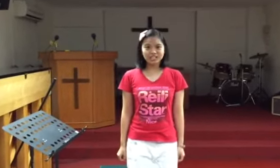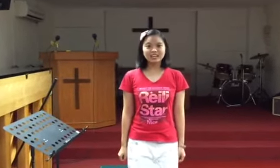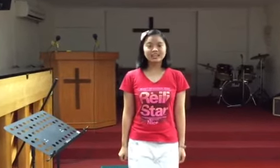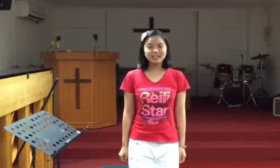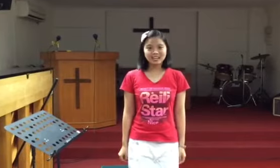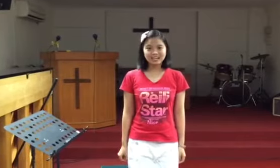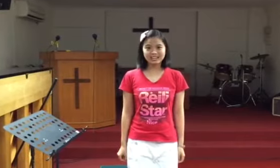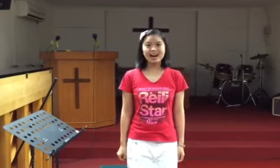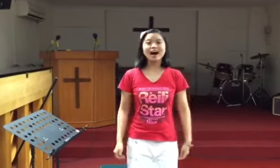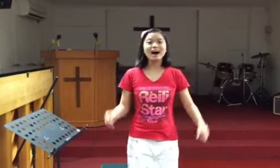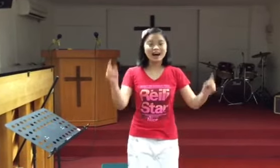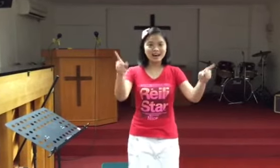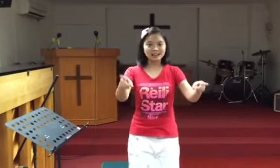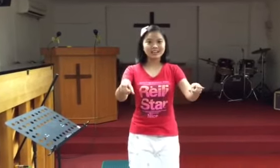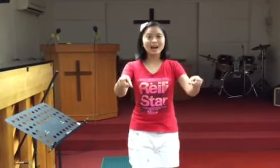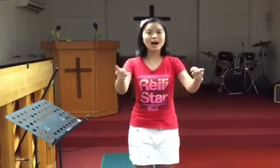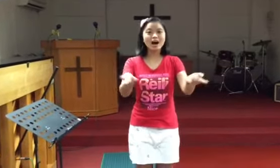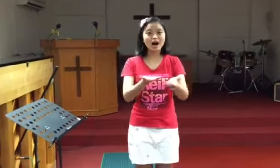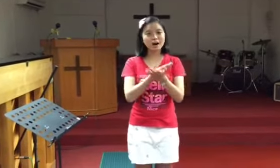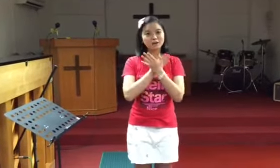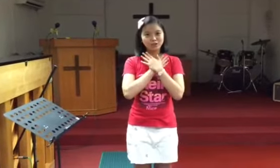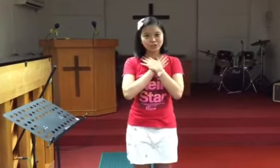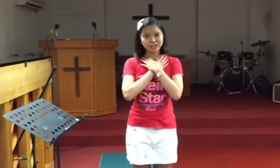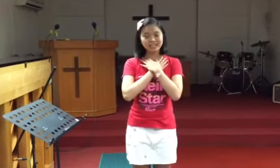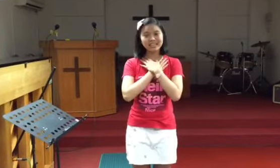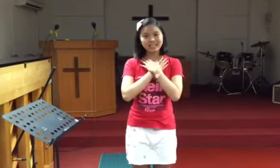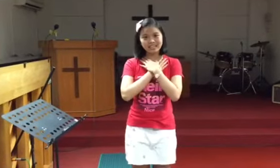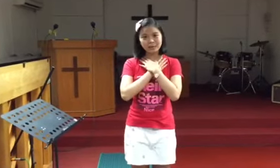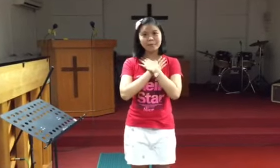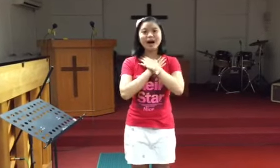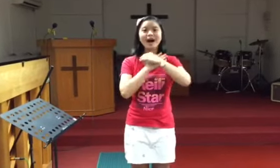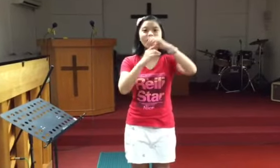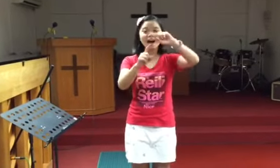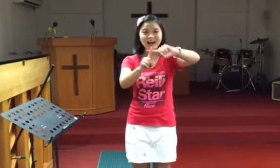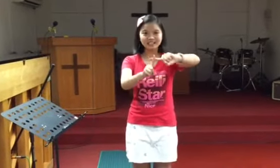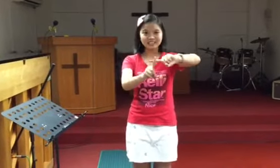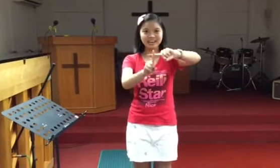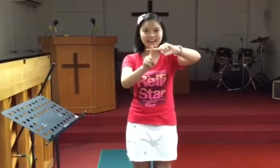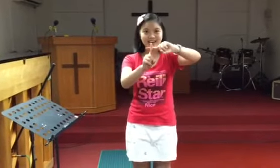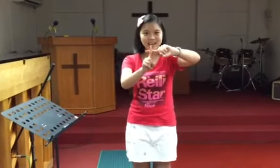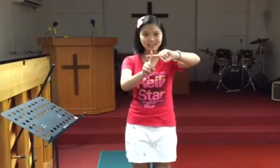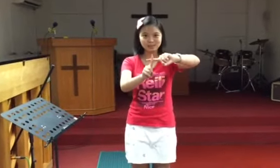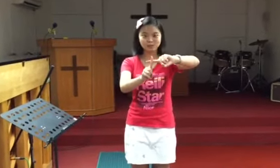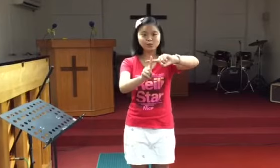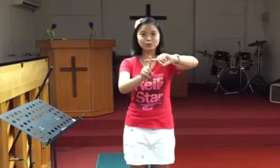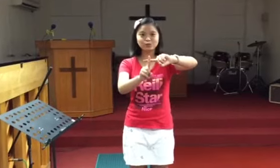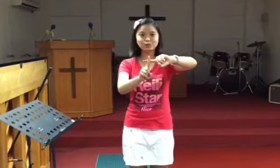Jika kau tri-ma-ya-su,